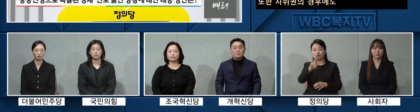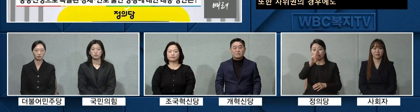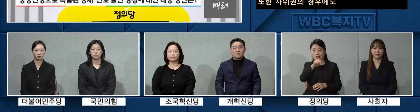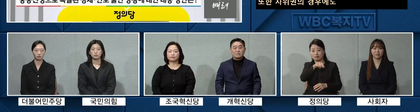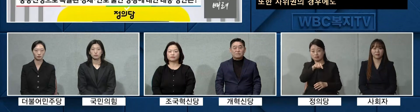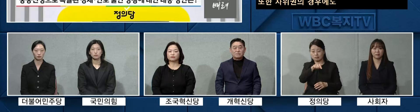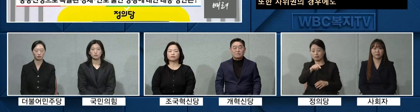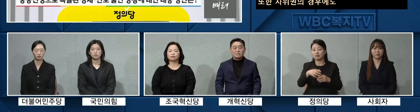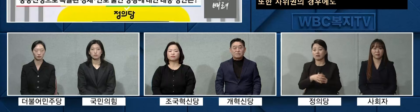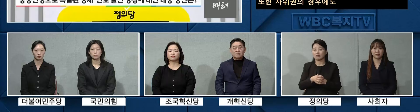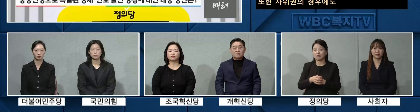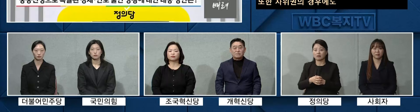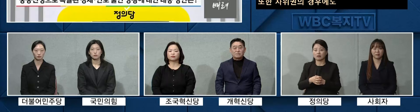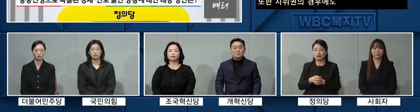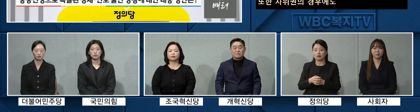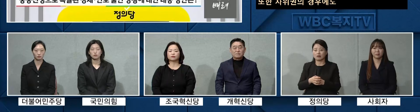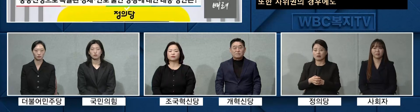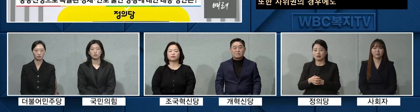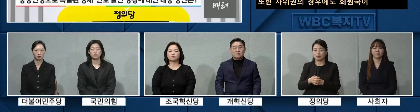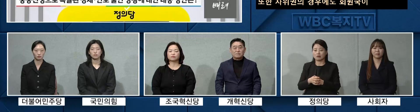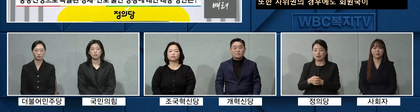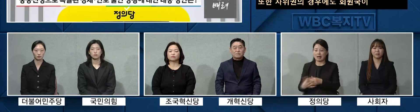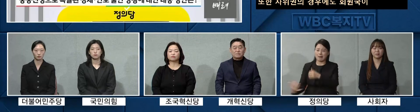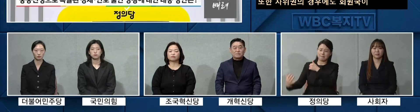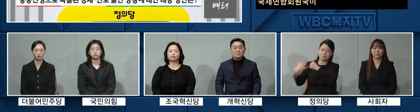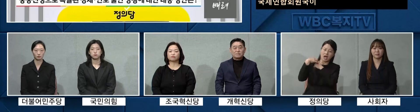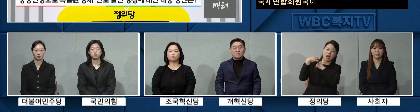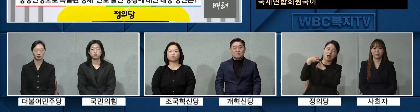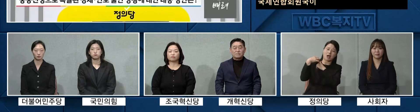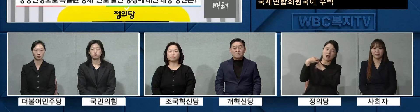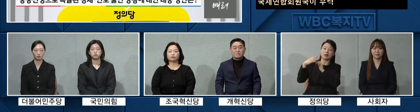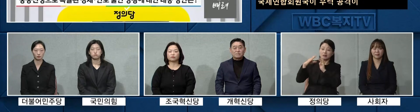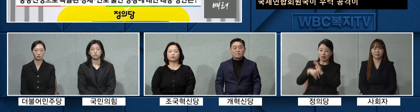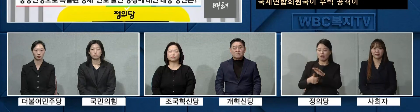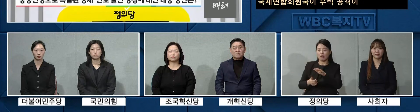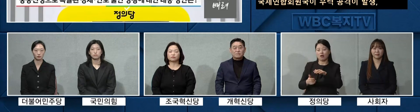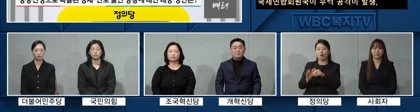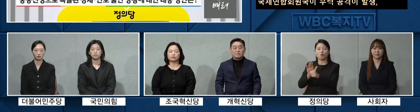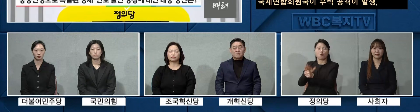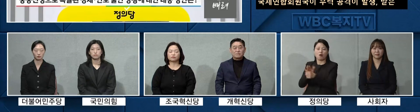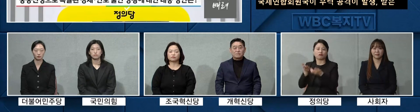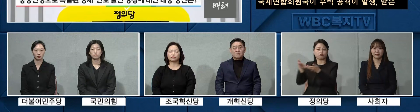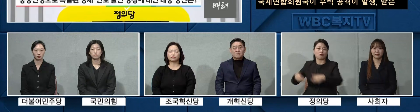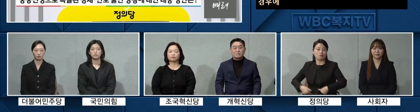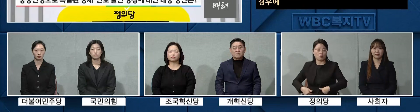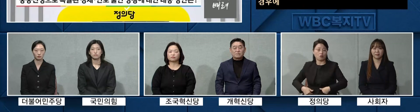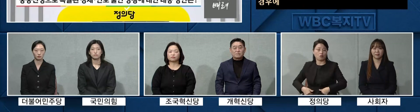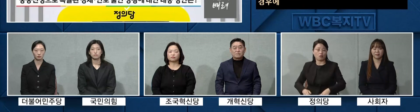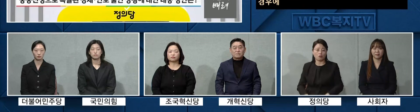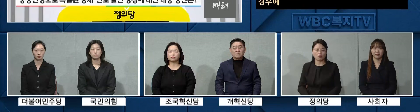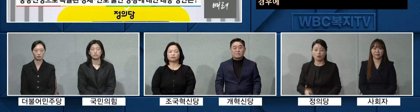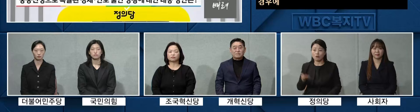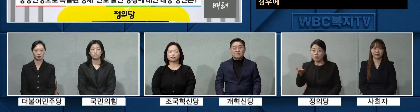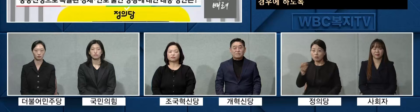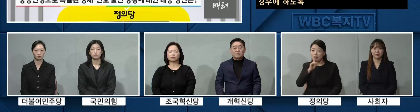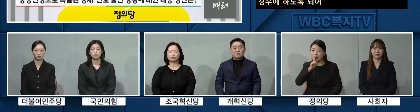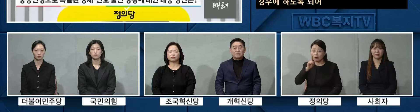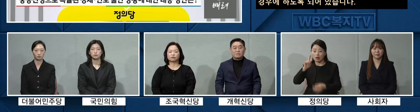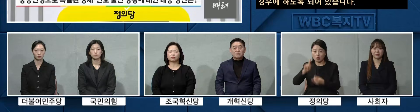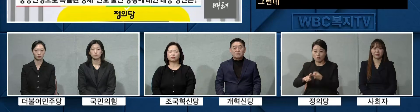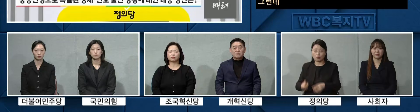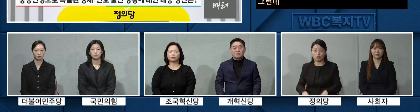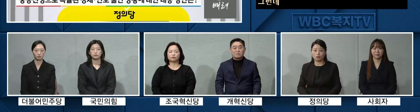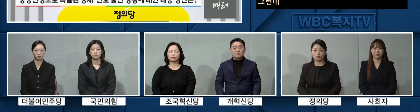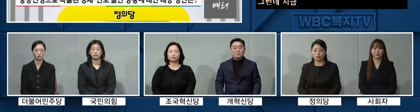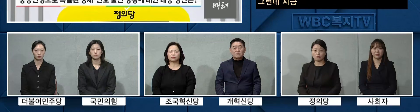무력 공격이 발생받은 경우에 하도록 되어 있습니다. 그런데 지금 이야기하면